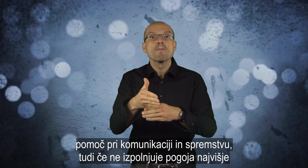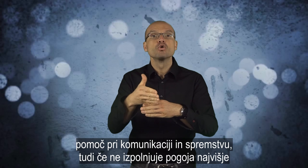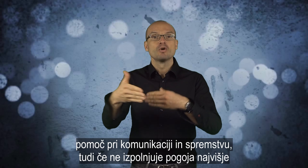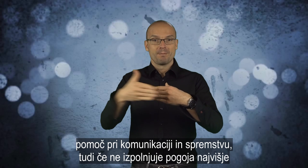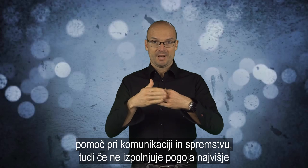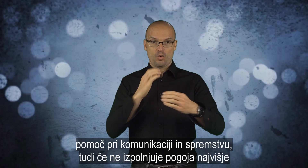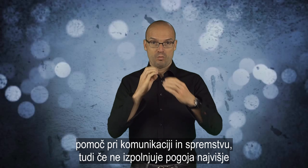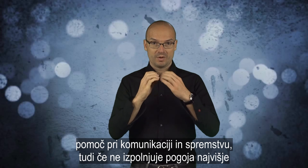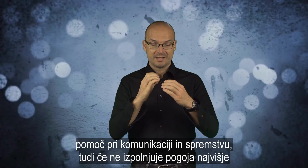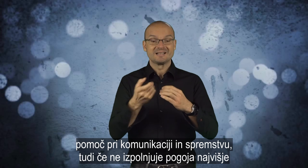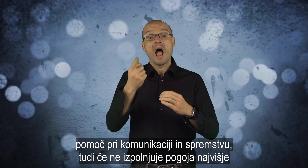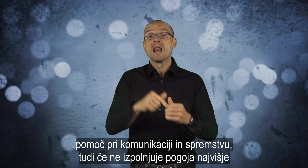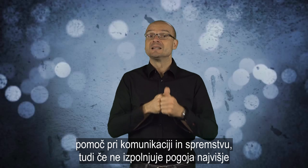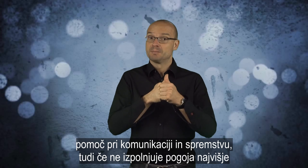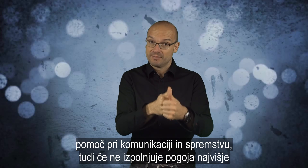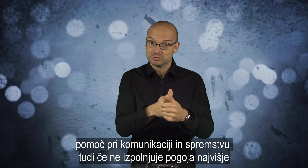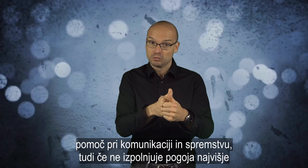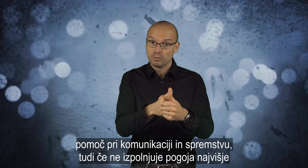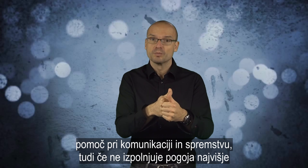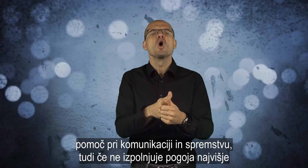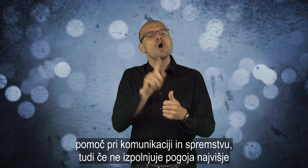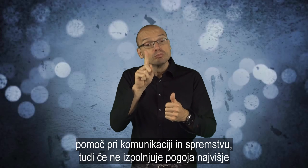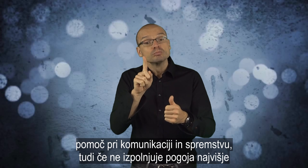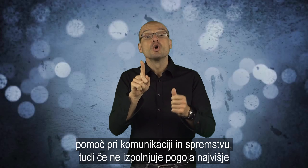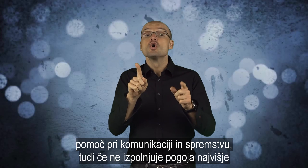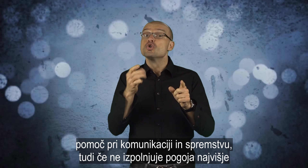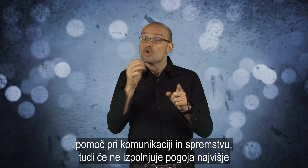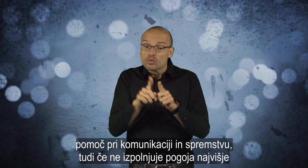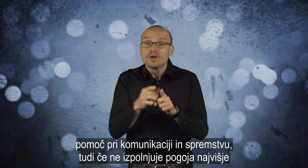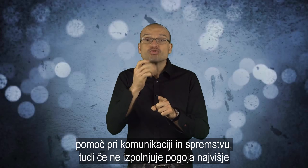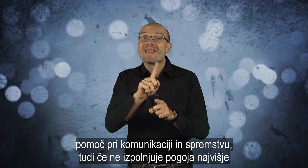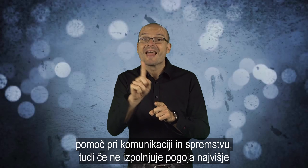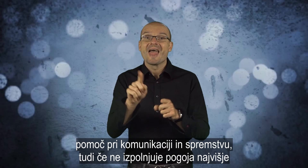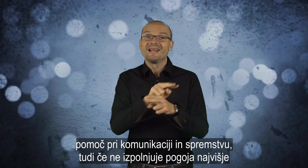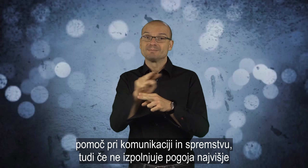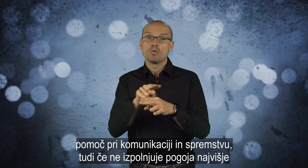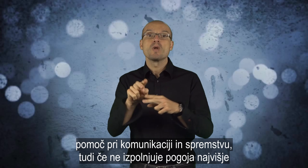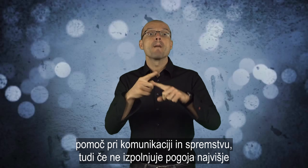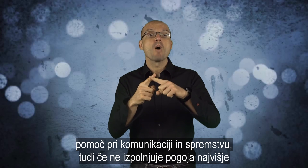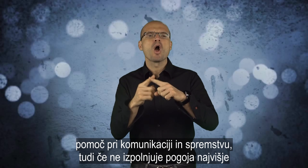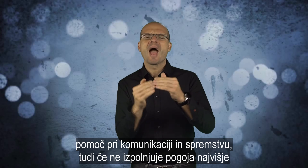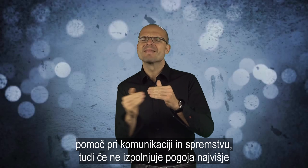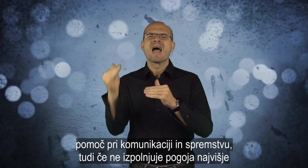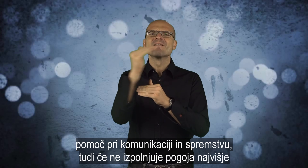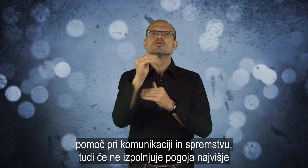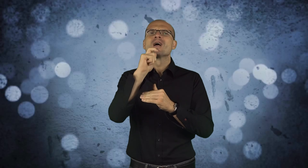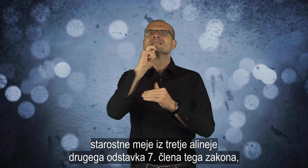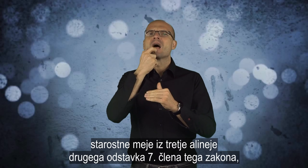3. alineje 2. odstavka 7. člena tega zakona, odobri osebna asistenca v obsegu 30 ur